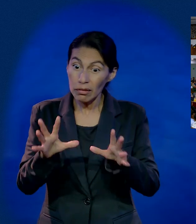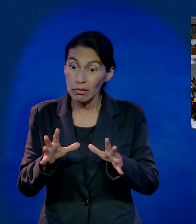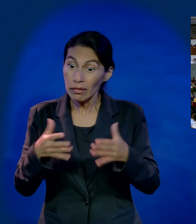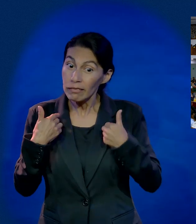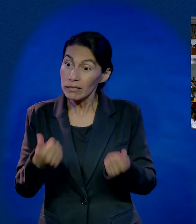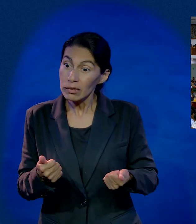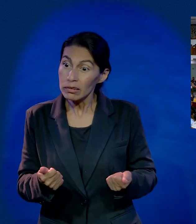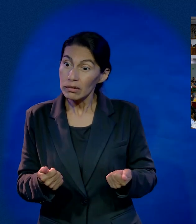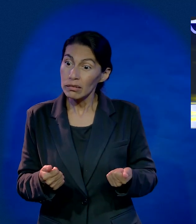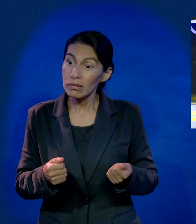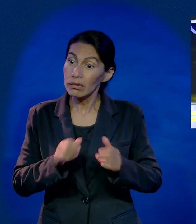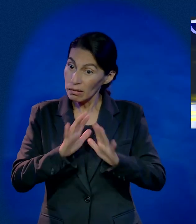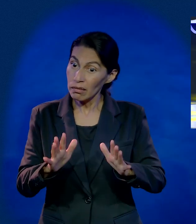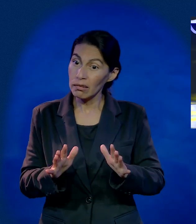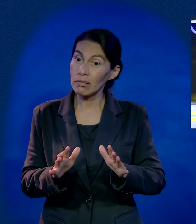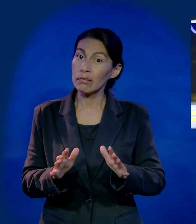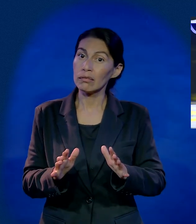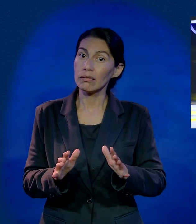¿Está claro?